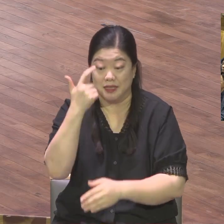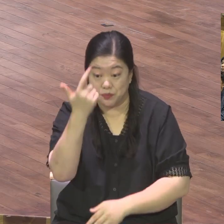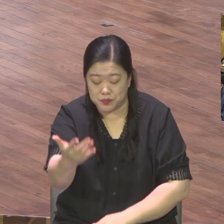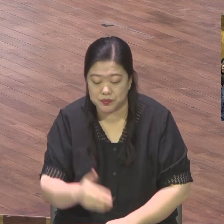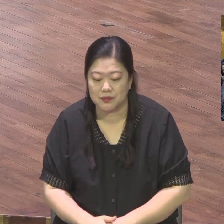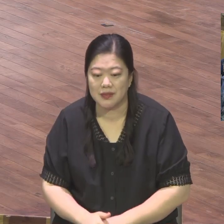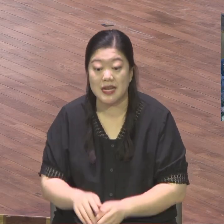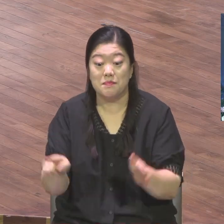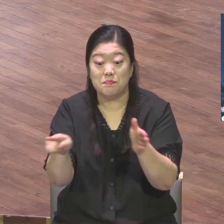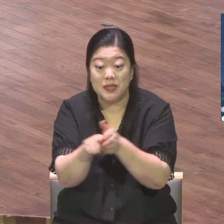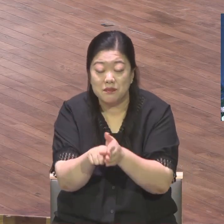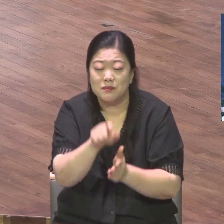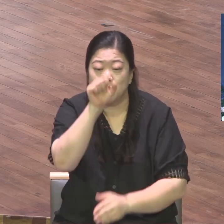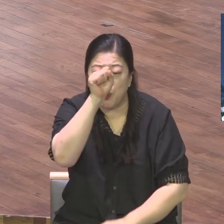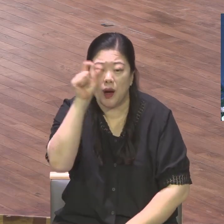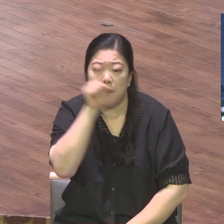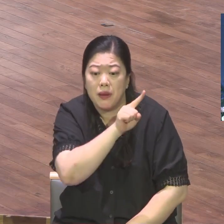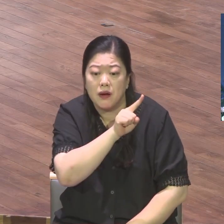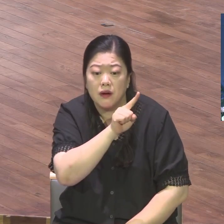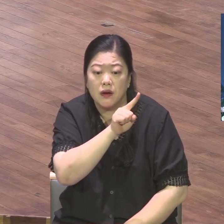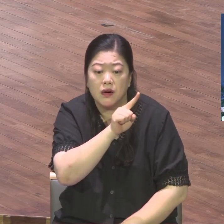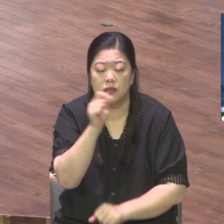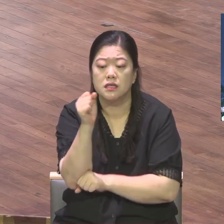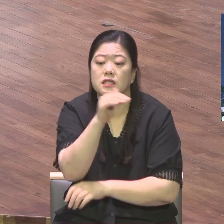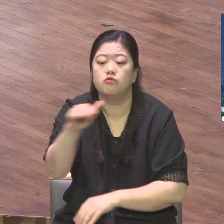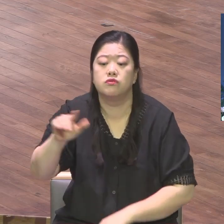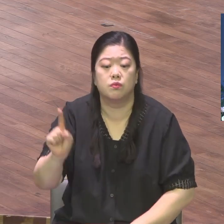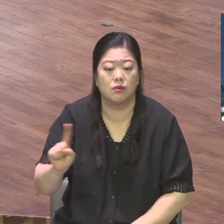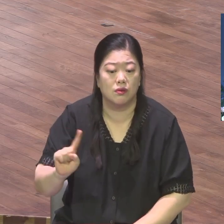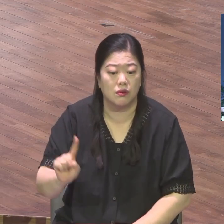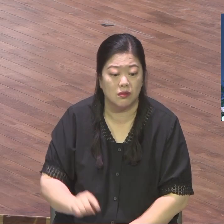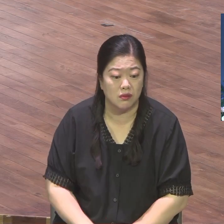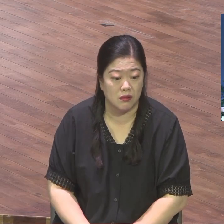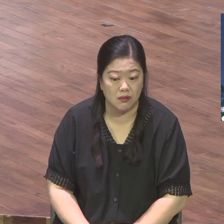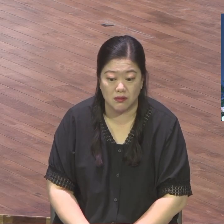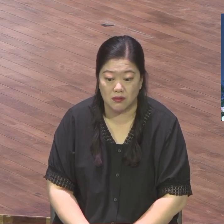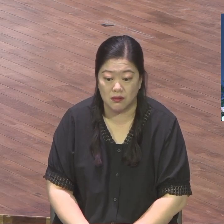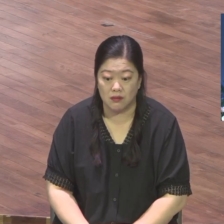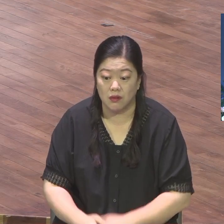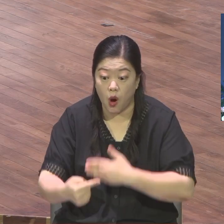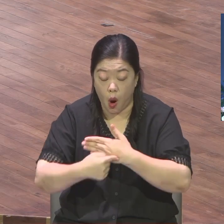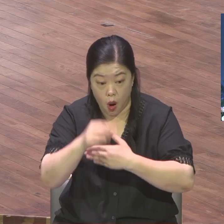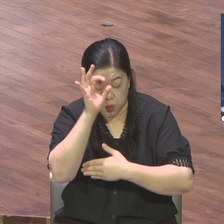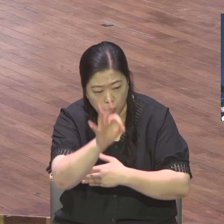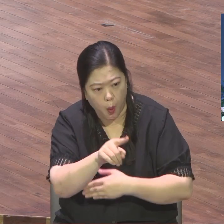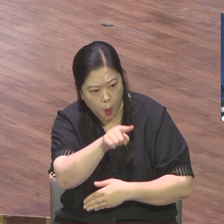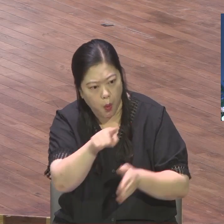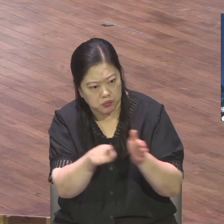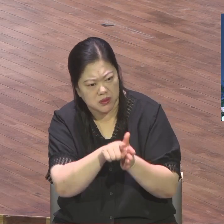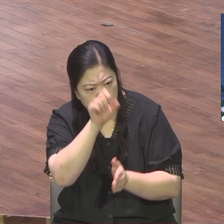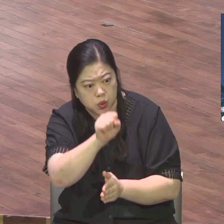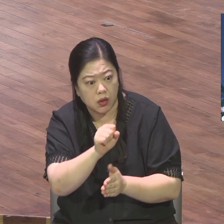뭘 판단합니까? 그 사람이 어떻게 눈에 보이지 않는 믿음을 판단할 수 있냐고요?